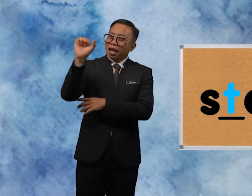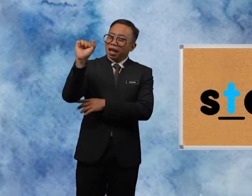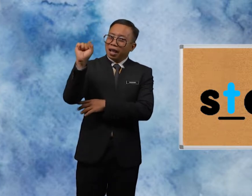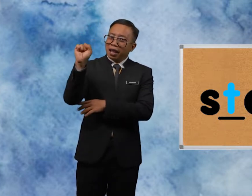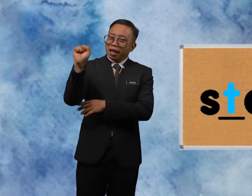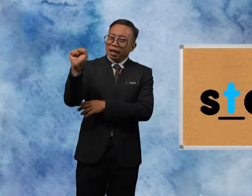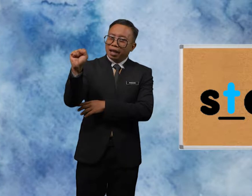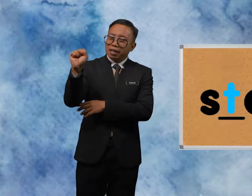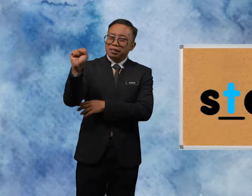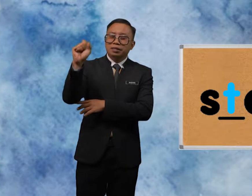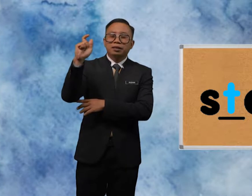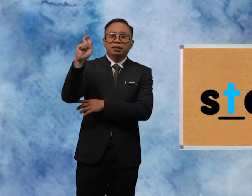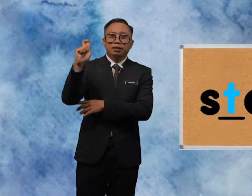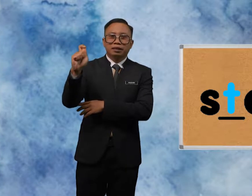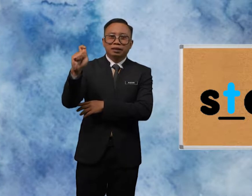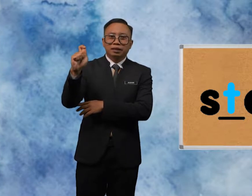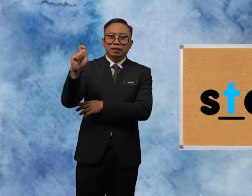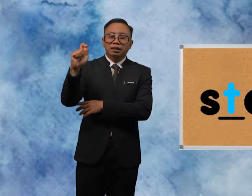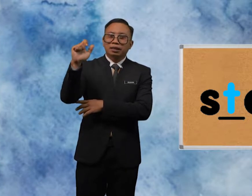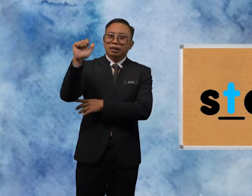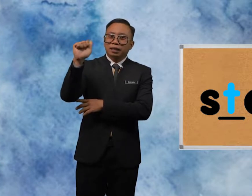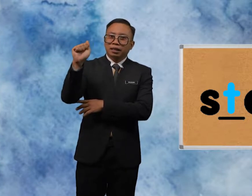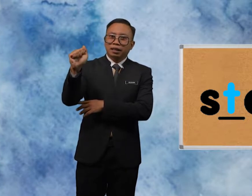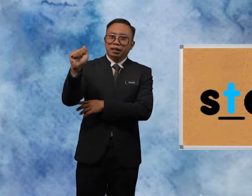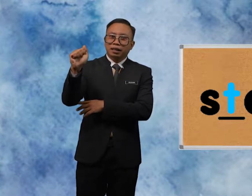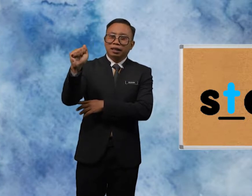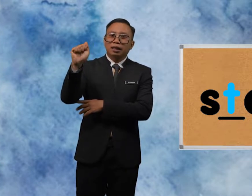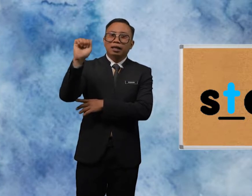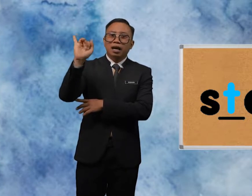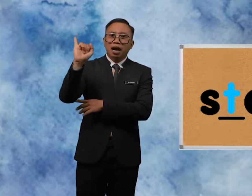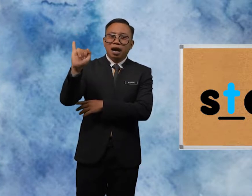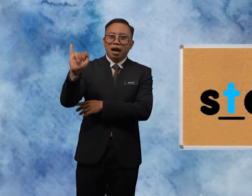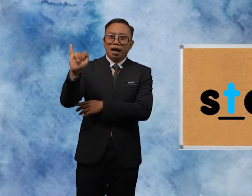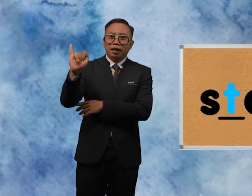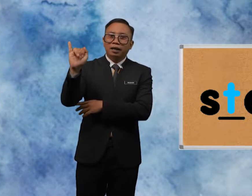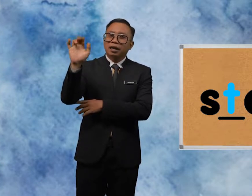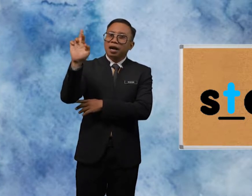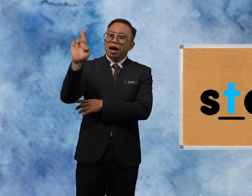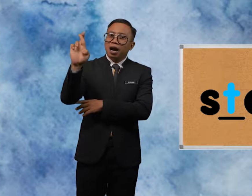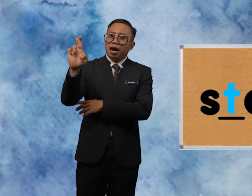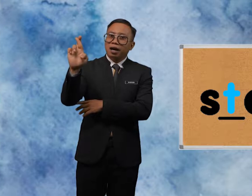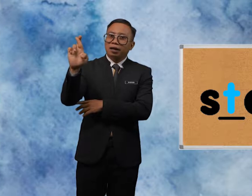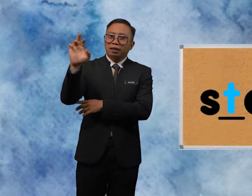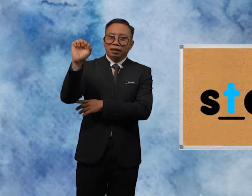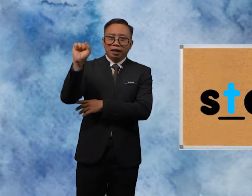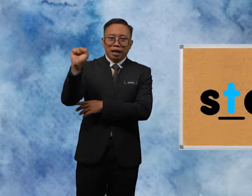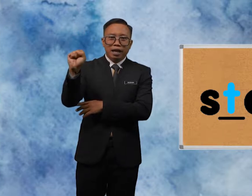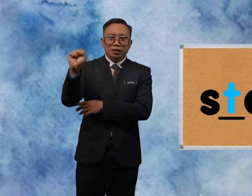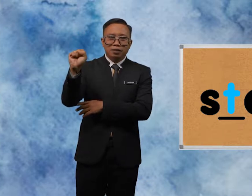S-T-A-I-R-S